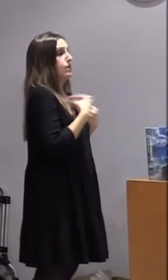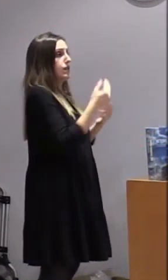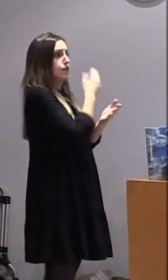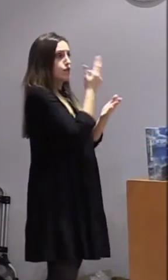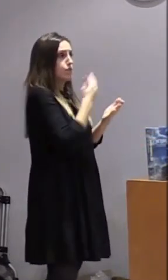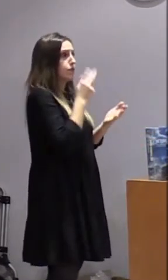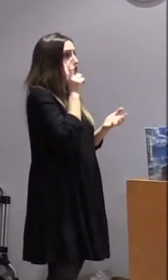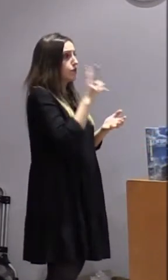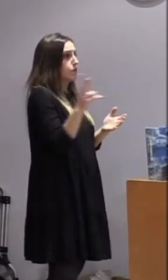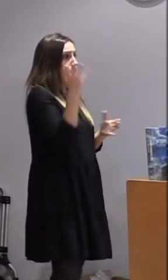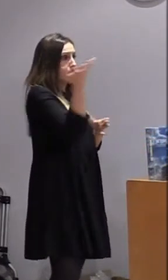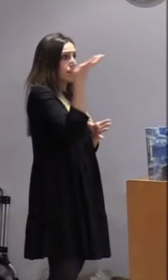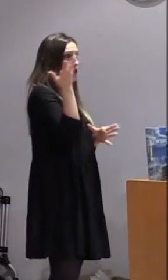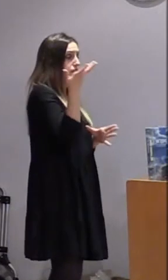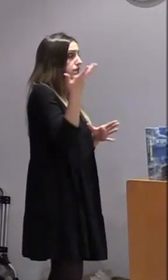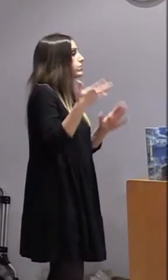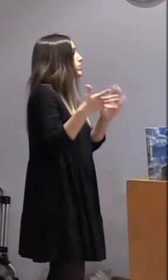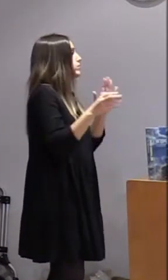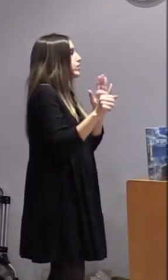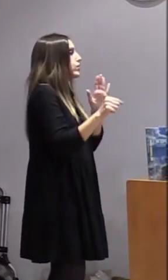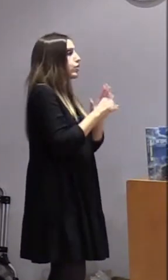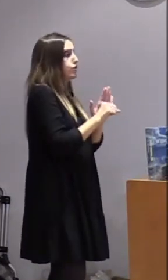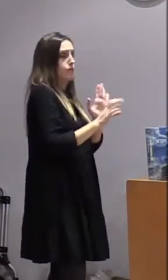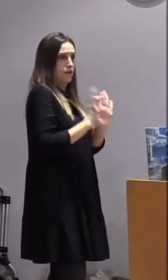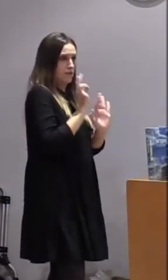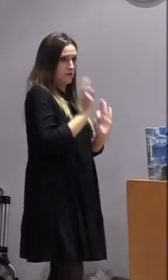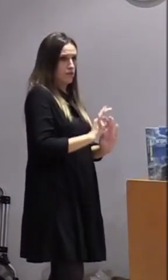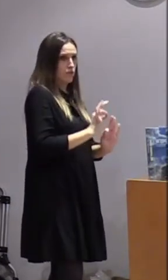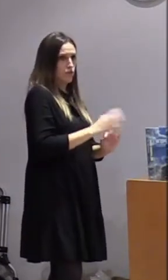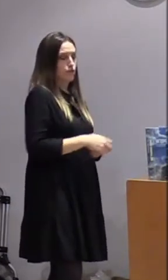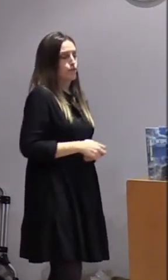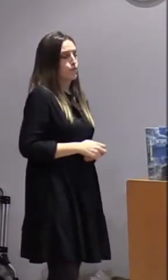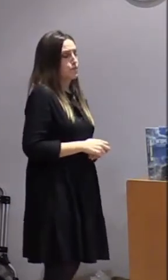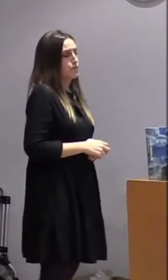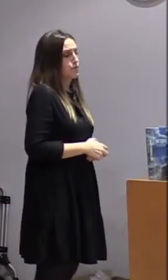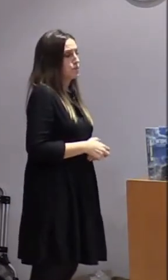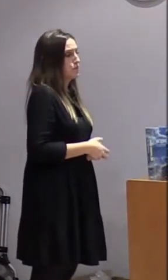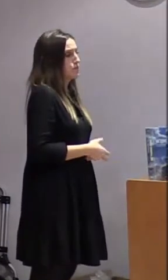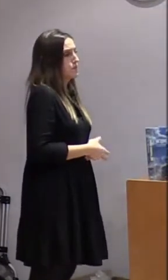estos, los termina plasmando. Y estos científicos intentaron demostrarlo científicamente.